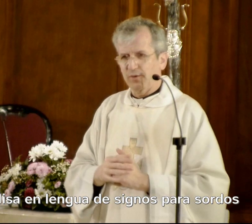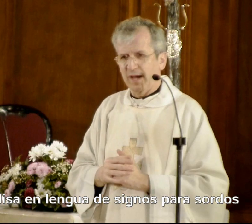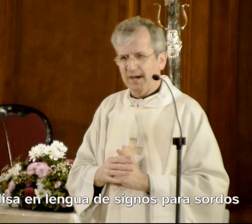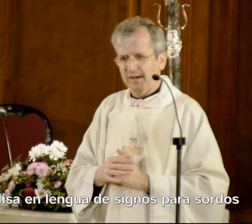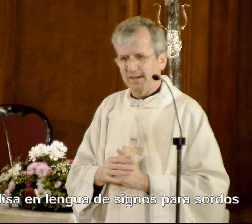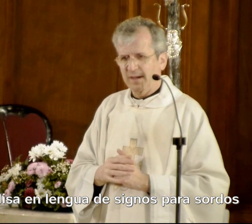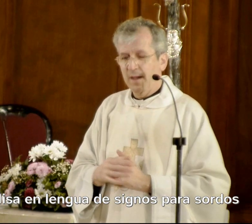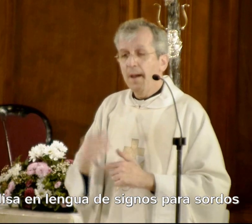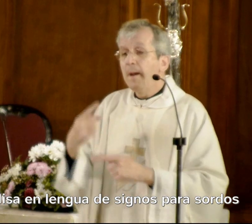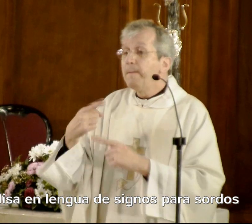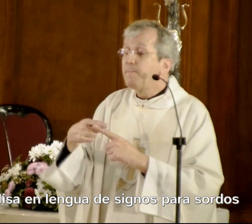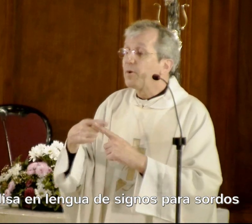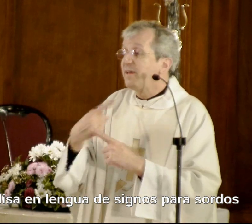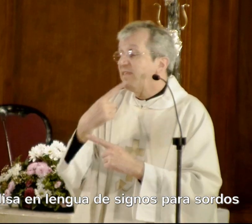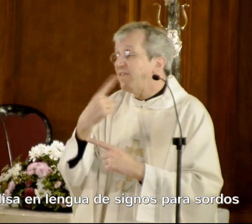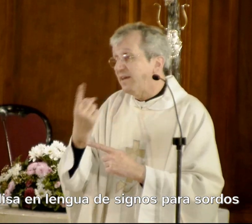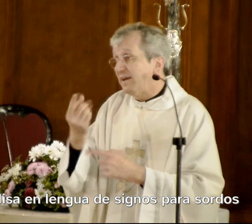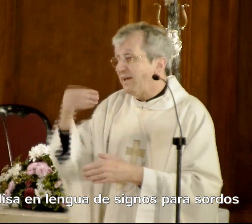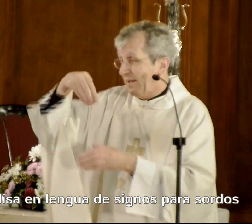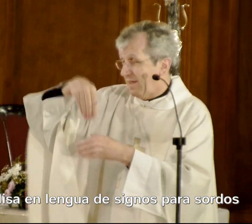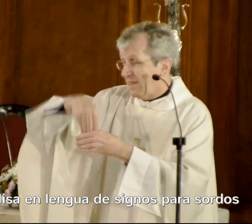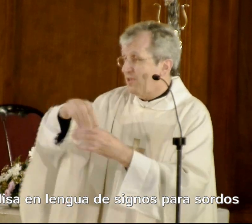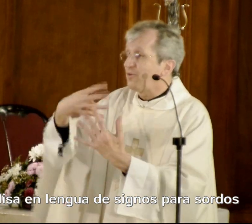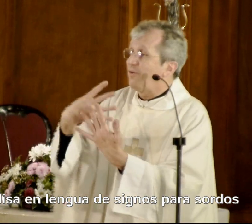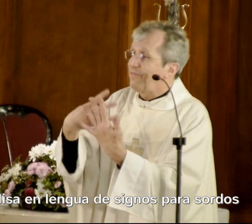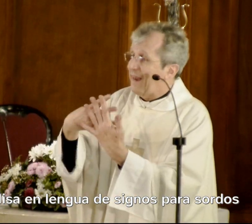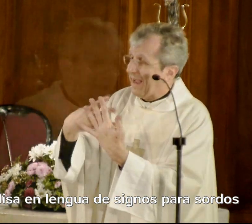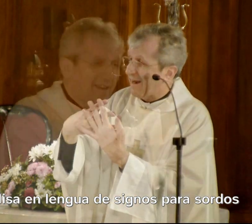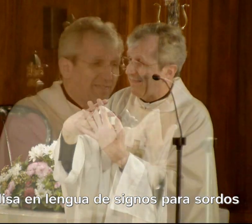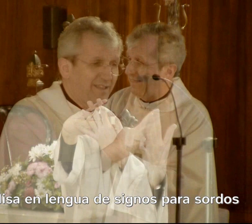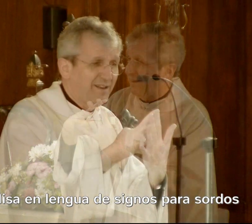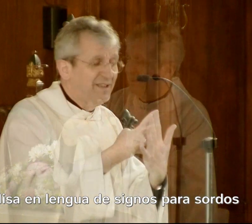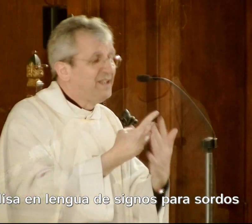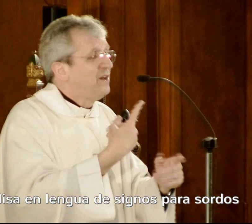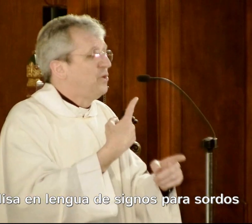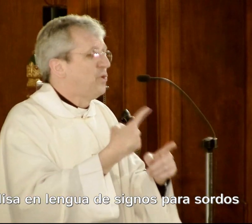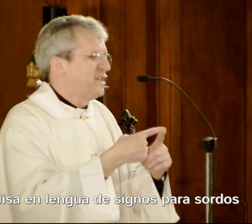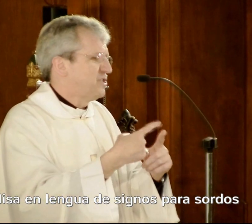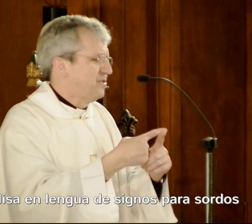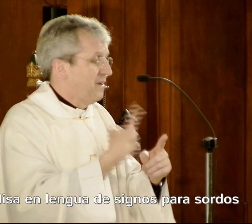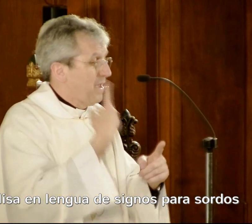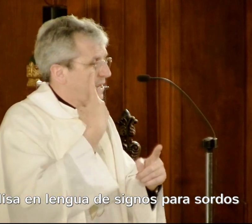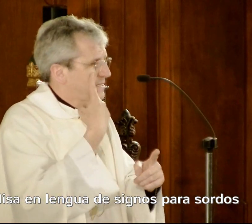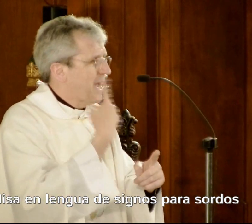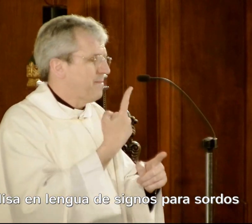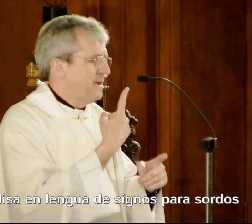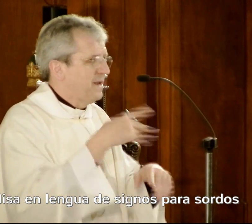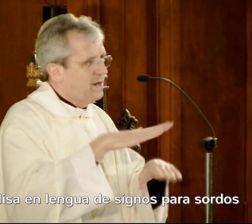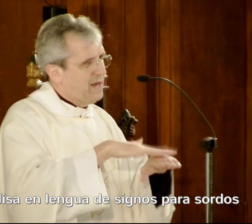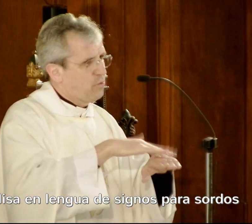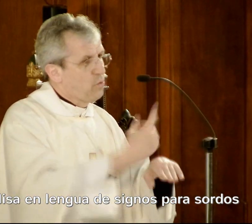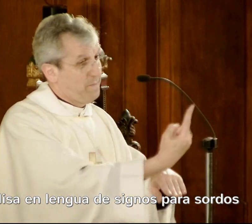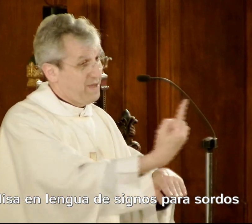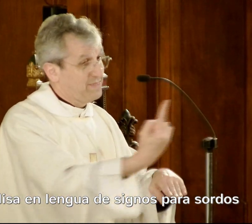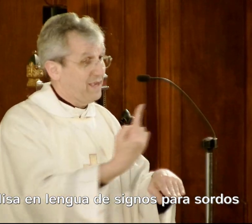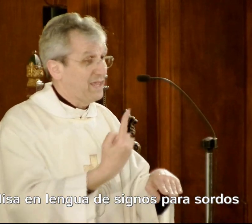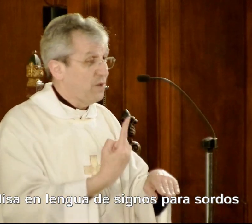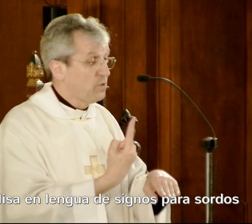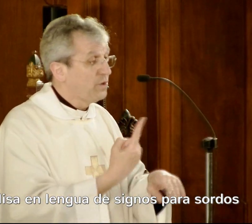perdonar. Porque dicen que dentro de la cárcel lo que son, saben la culpa de cada uno,